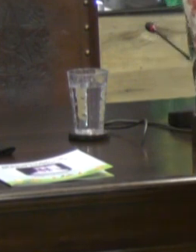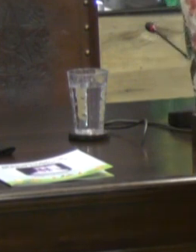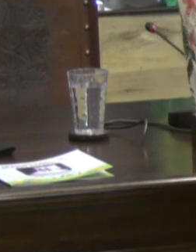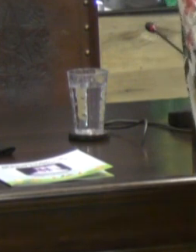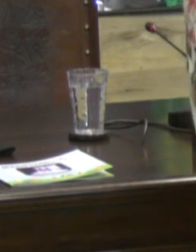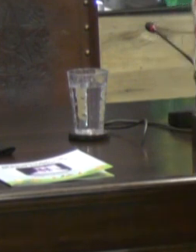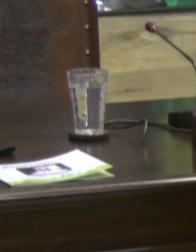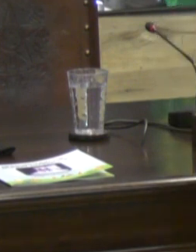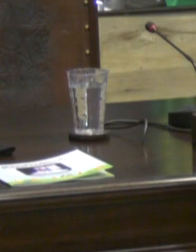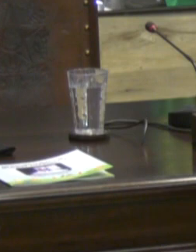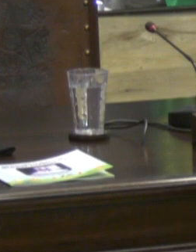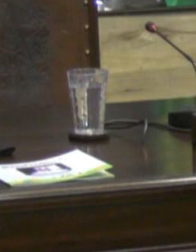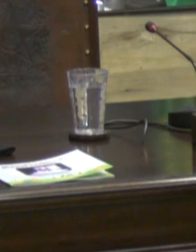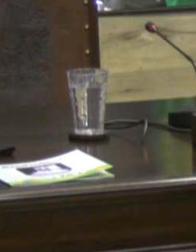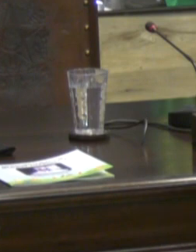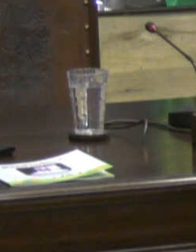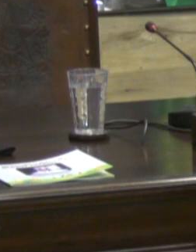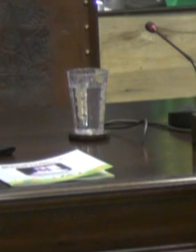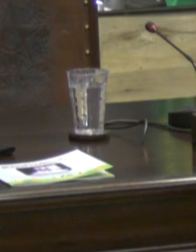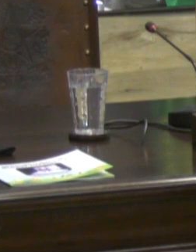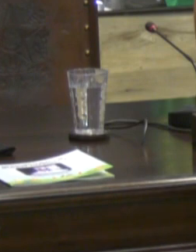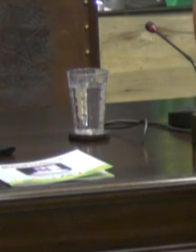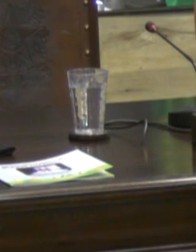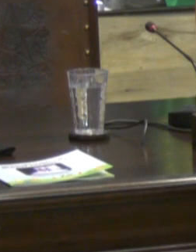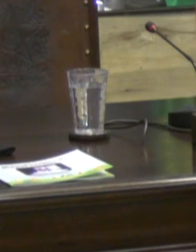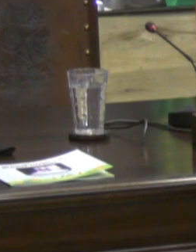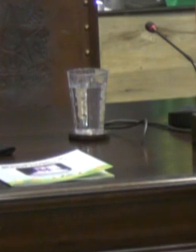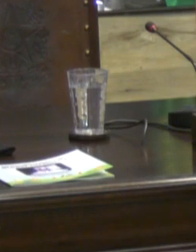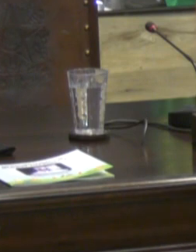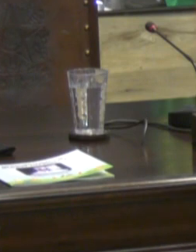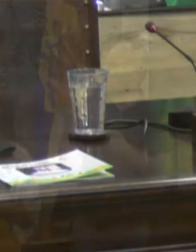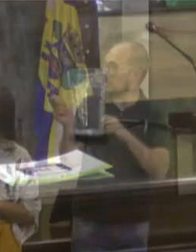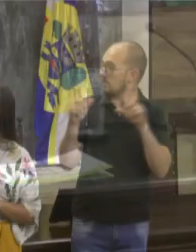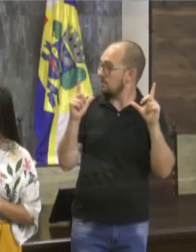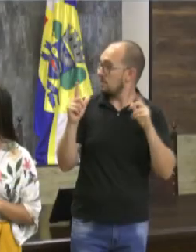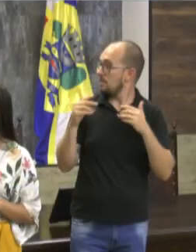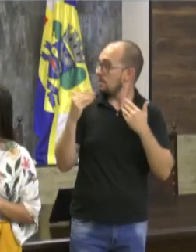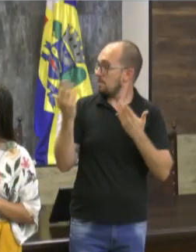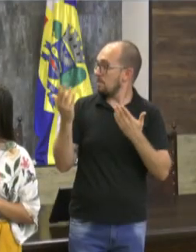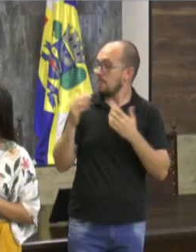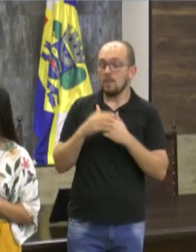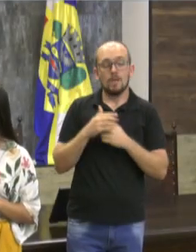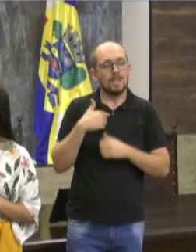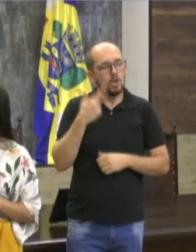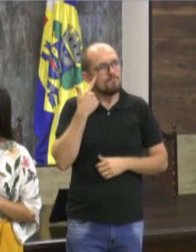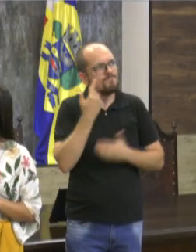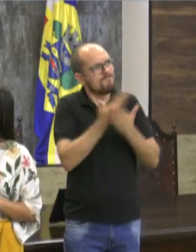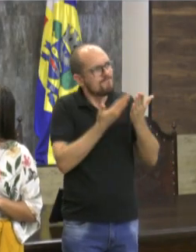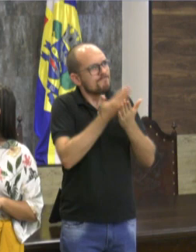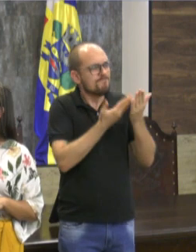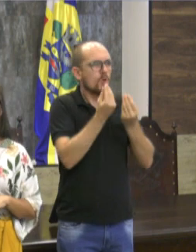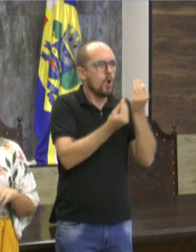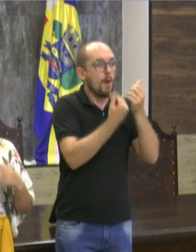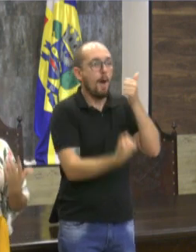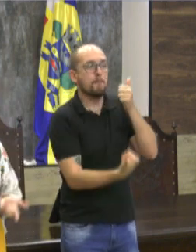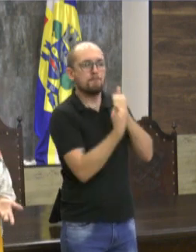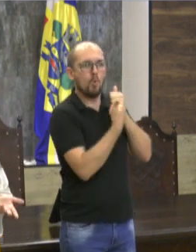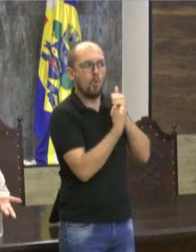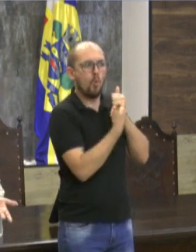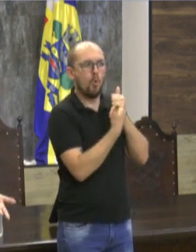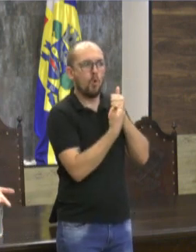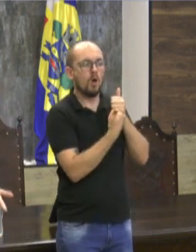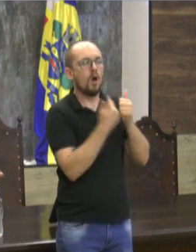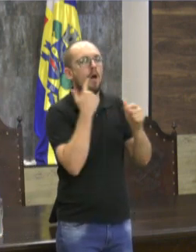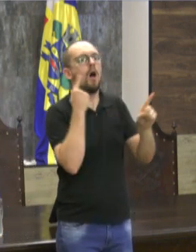resolver. Né? E assim, vamos continuar aí. Nessa busca pelo apoio, nós encontramos